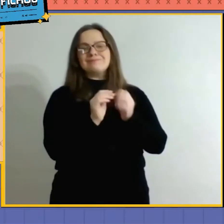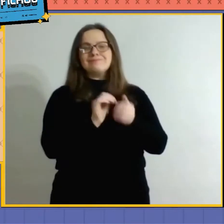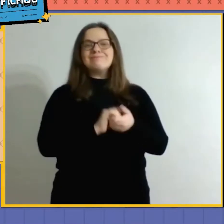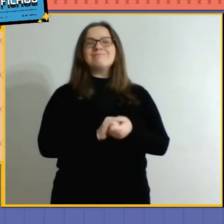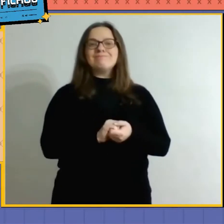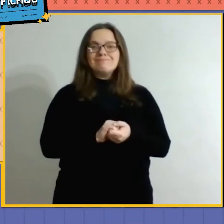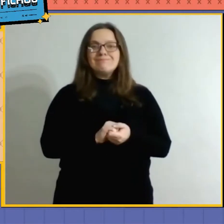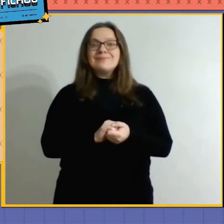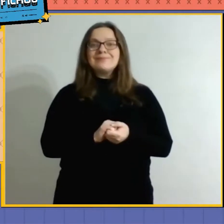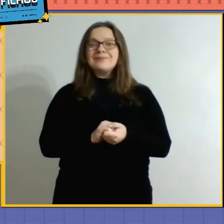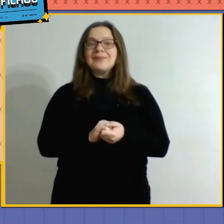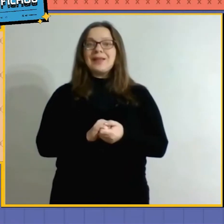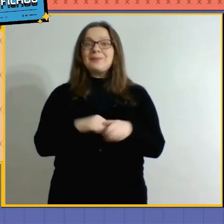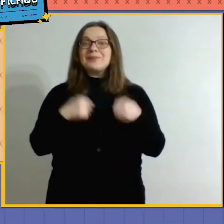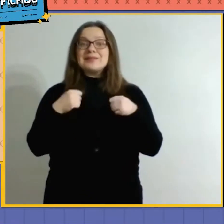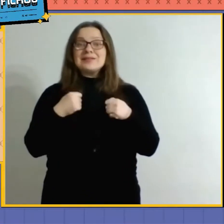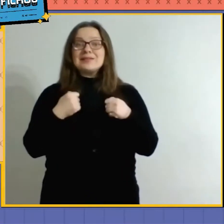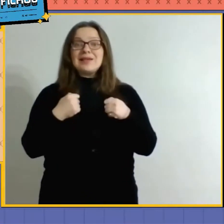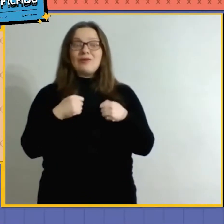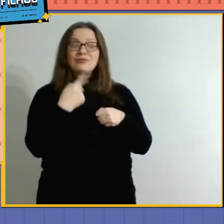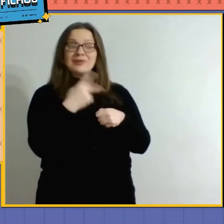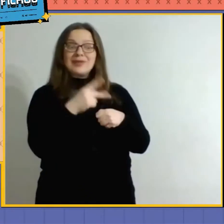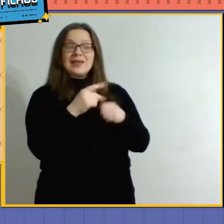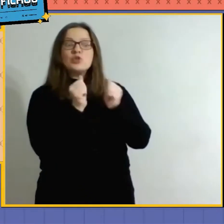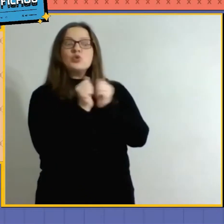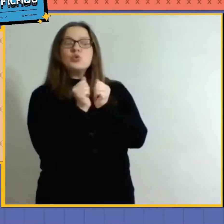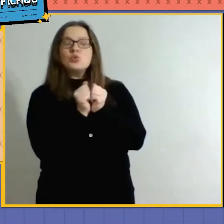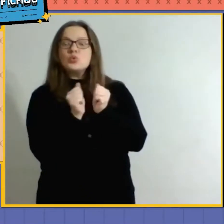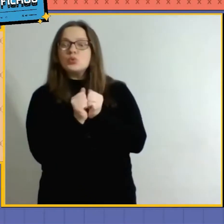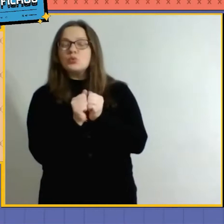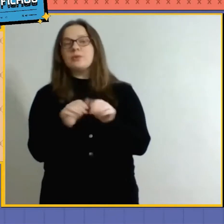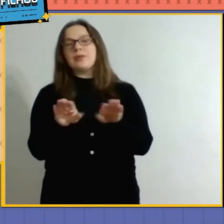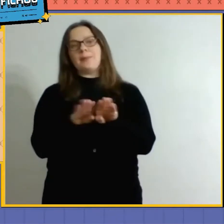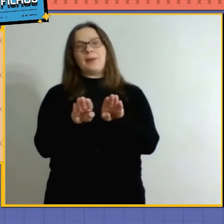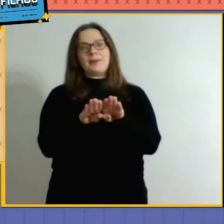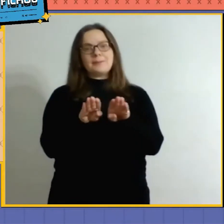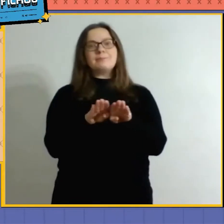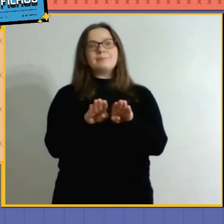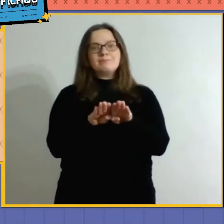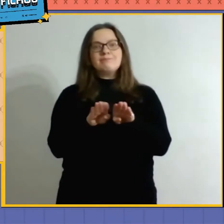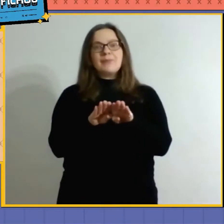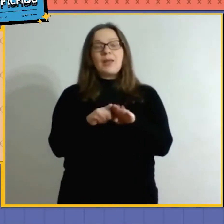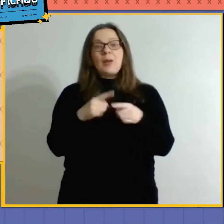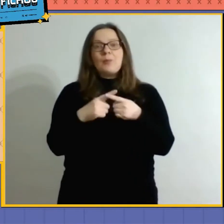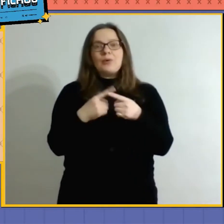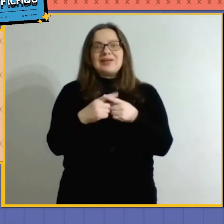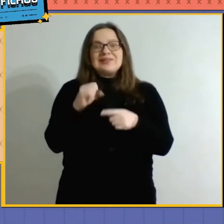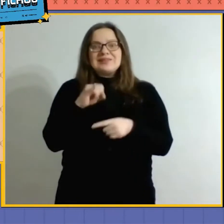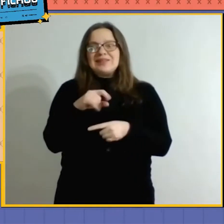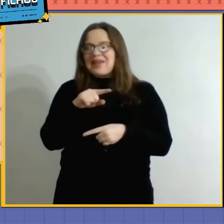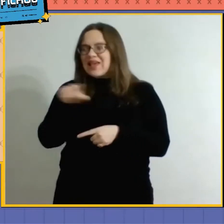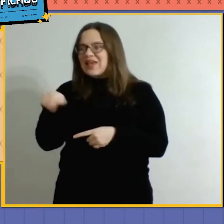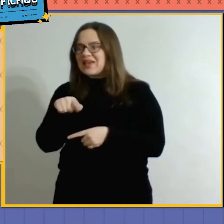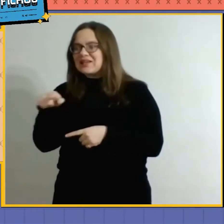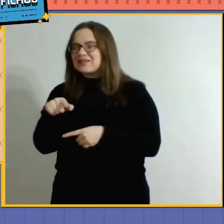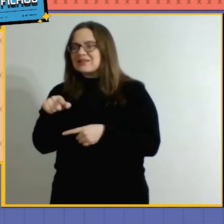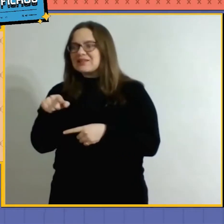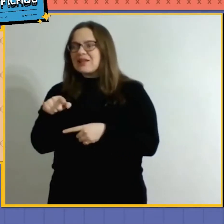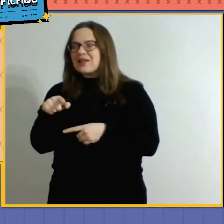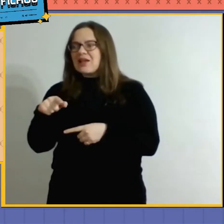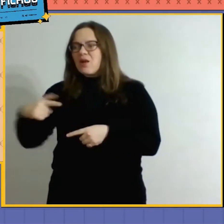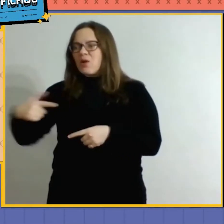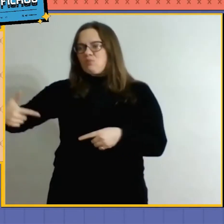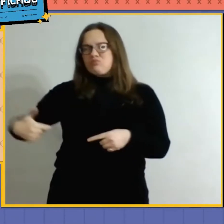precisavam do doce perto deles porque eles tinham a certeza de que se eles fossem feridos lá no campo de batalha o